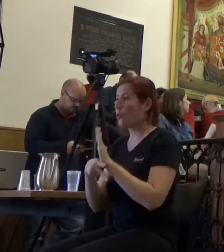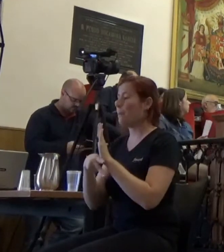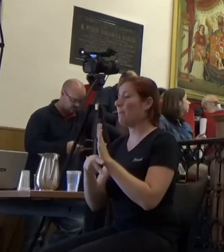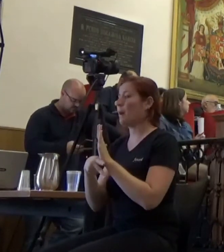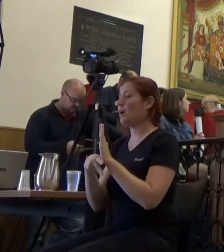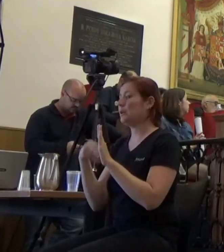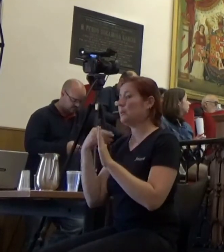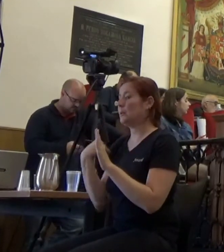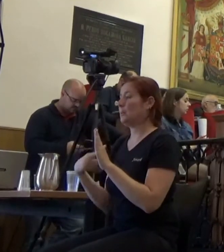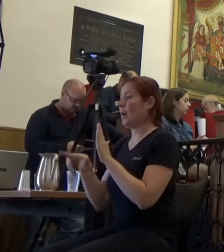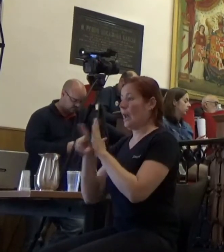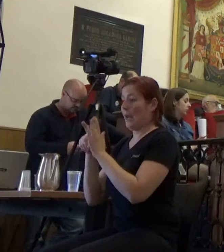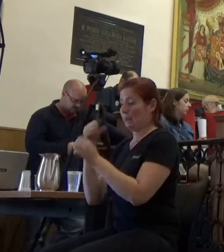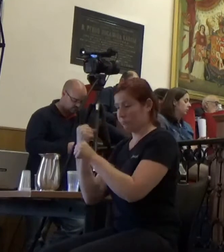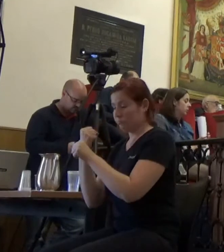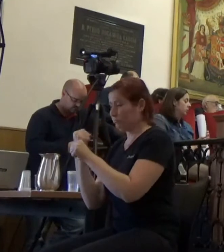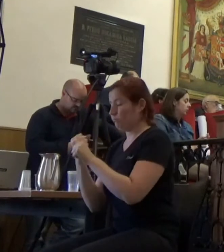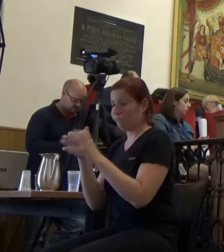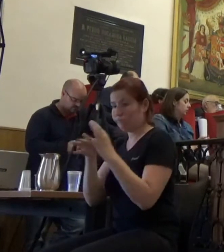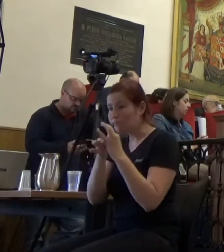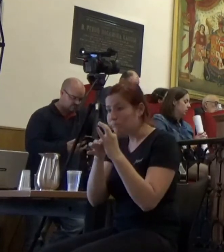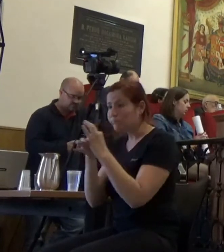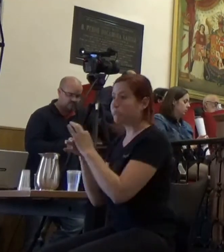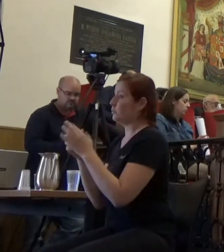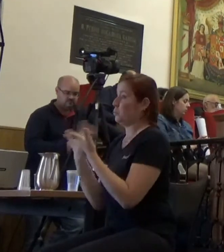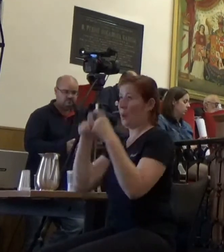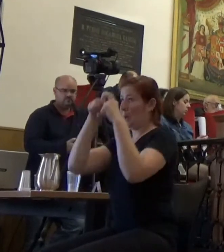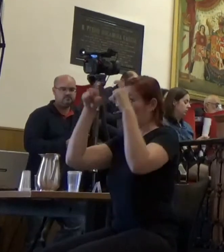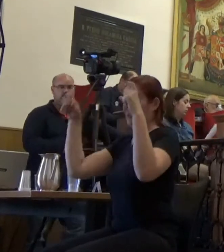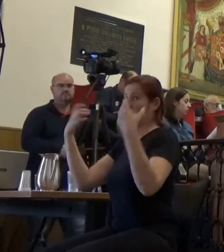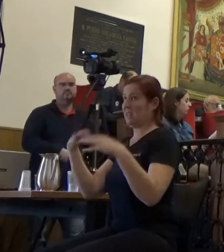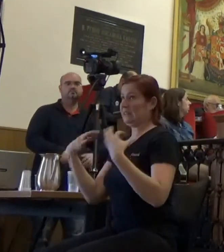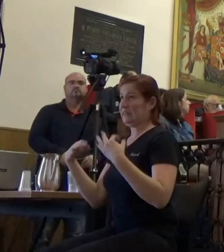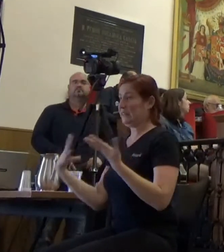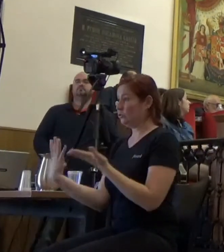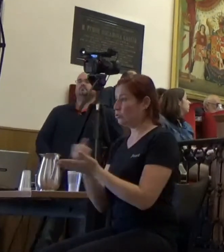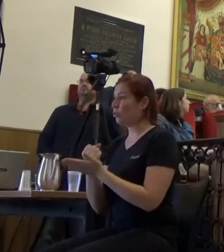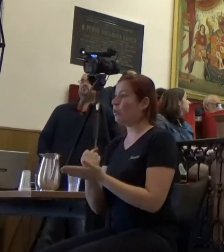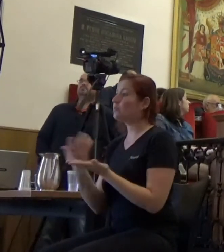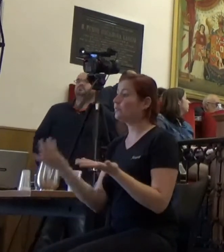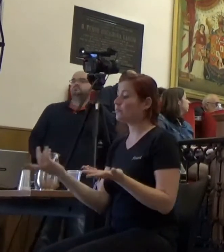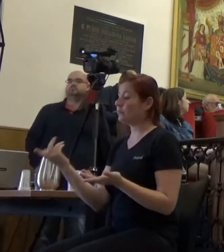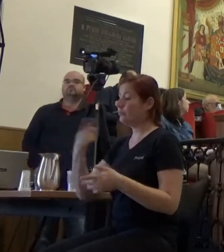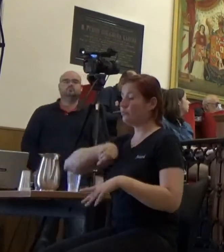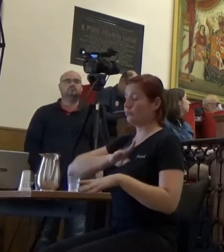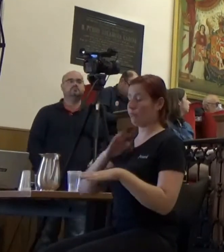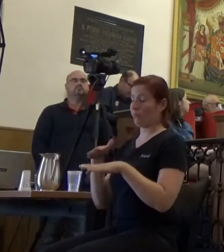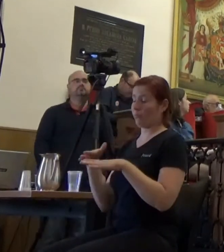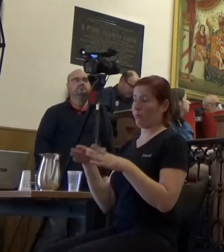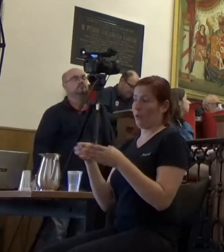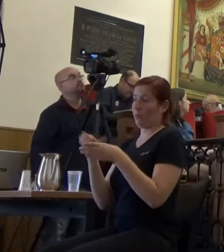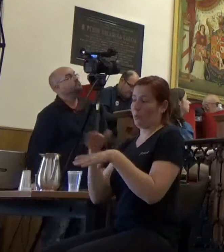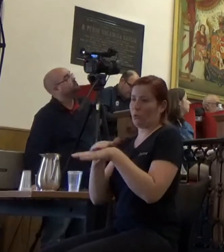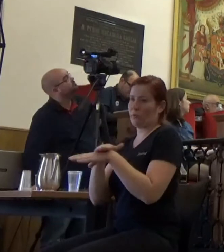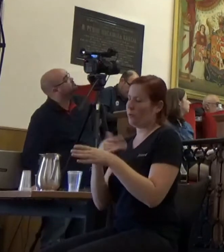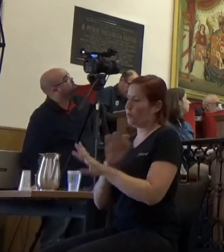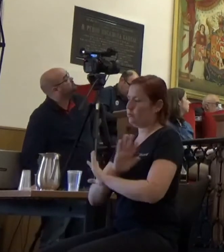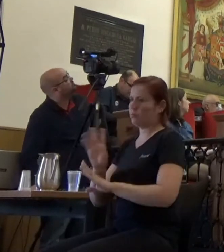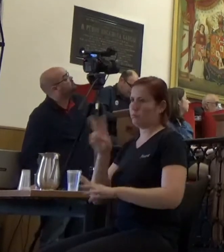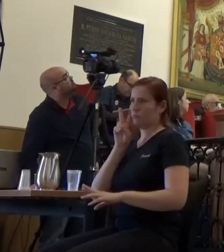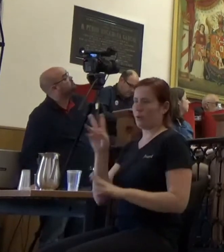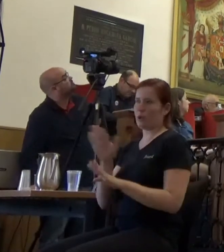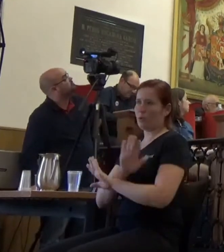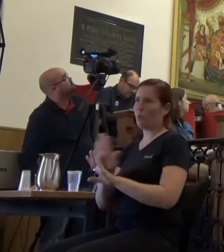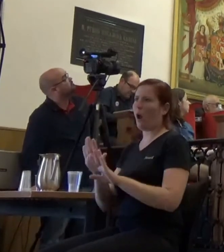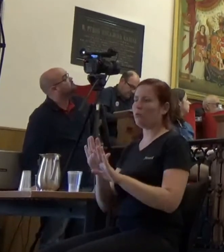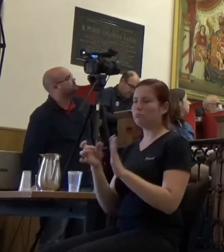también en legislación laboral, que afectan a cualquier empresa. Y para este equipo de gobierno es prioritario el respeto y el